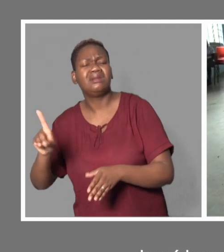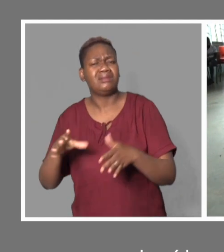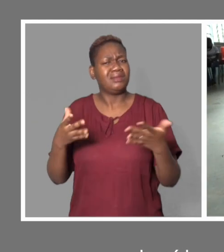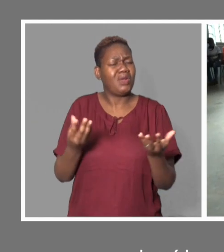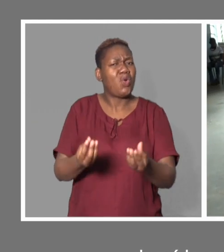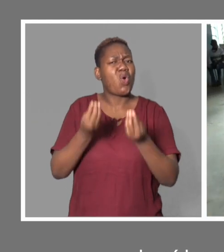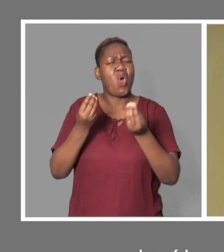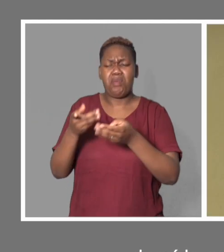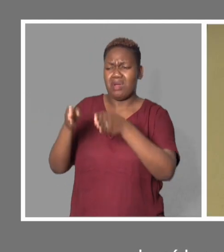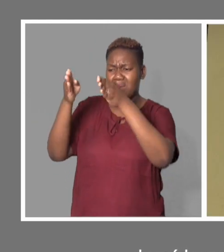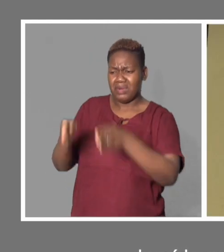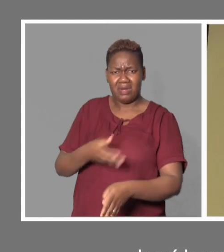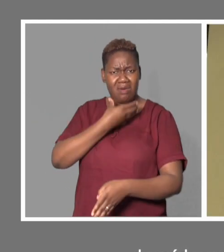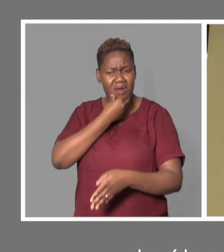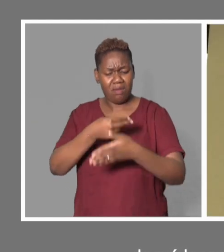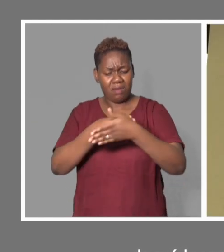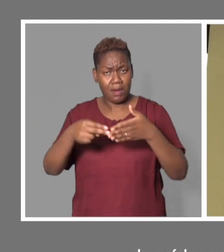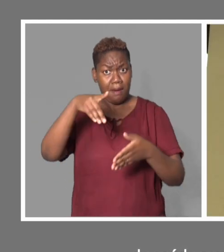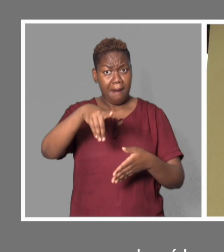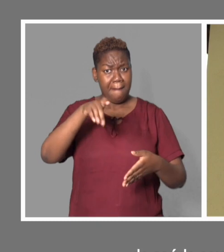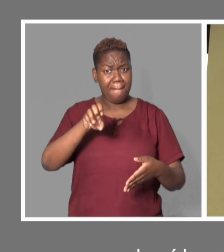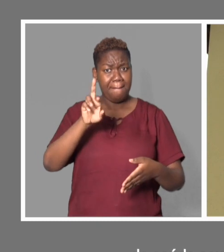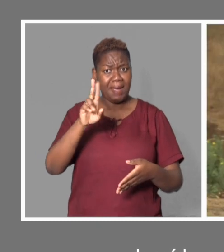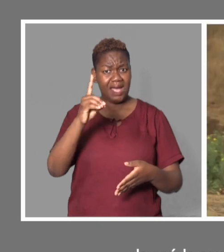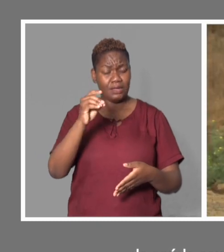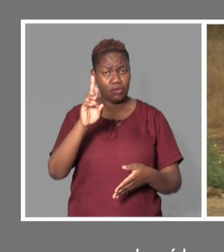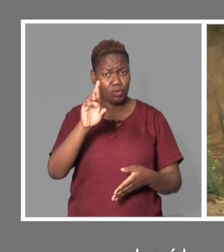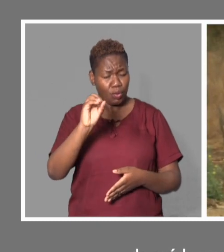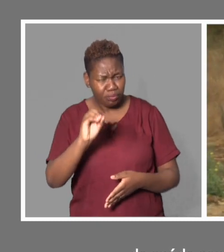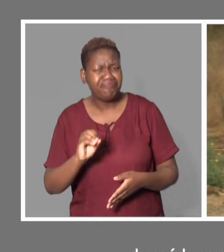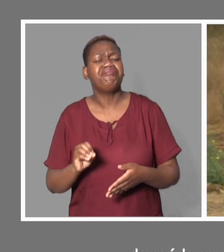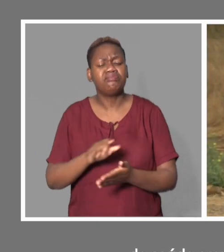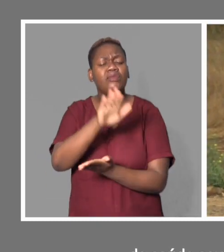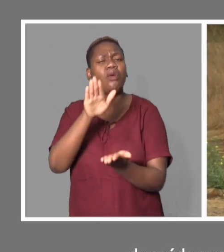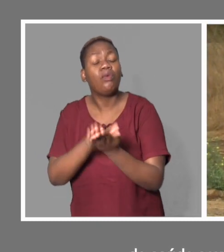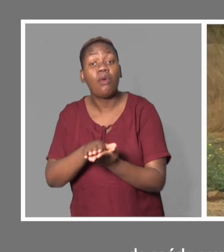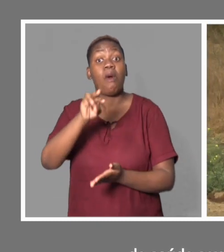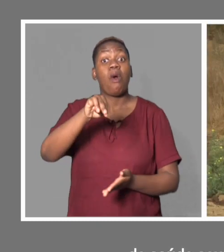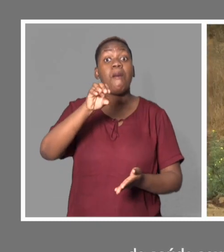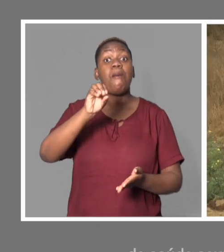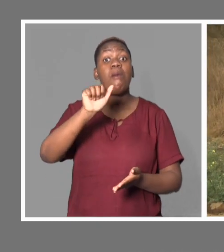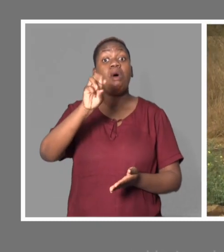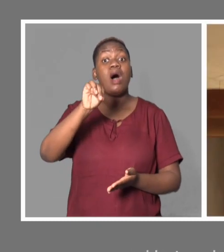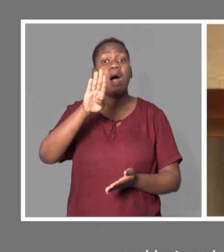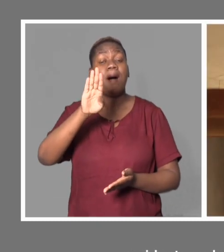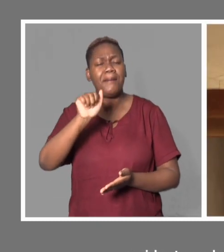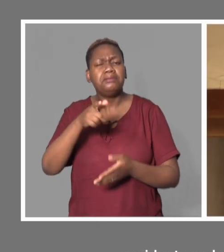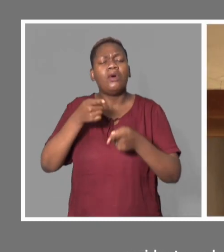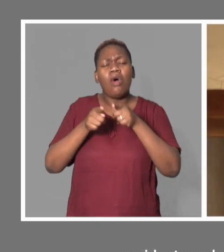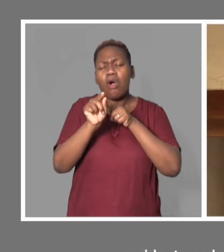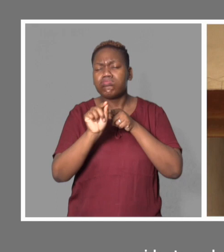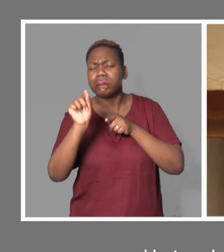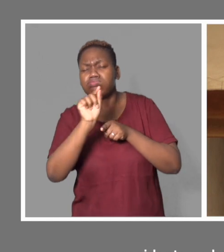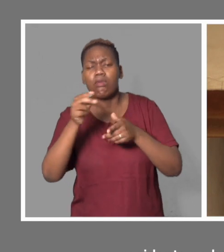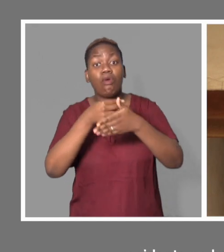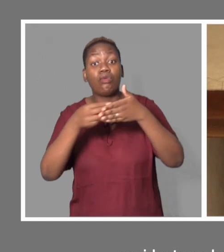e reprodutiva por pessoas com deficiência, tal como conta Estevam Pedro, residente no bairro Bagamoio,